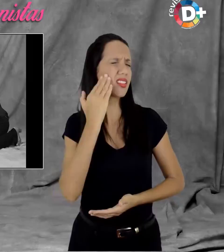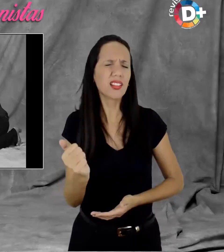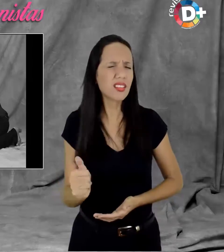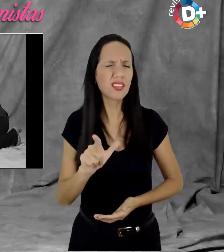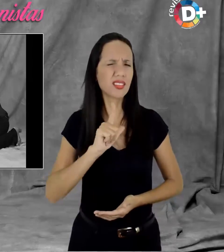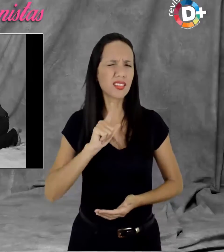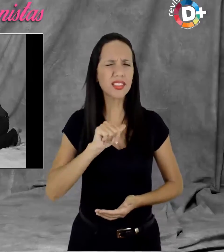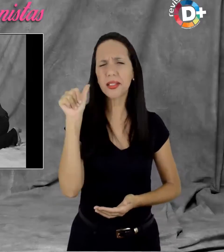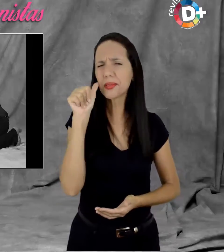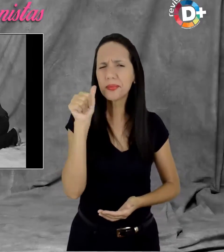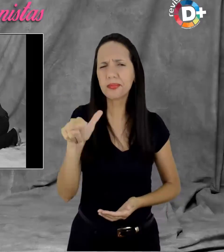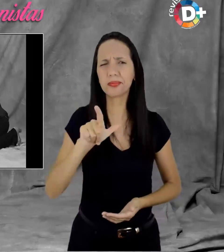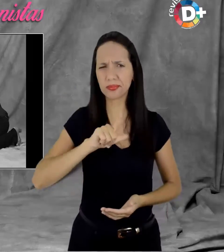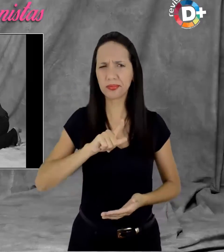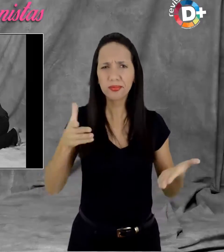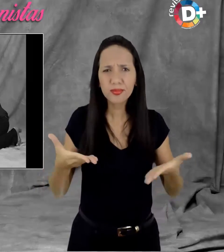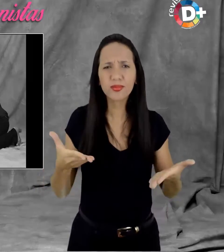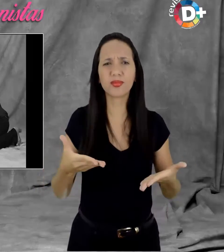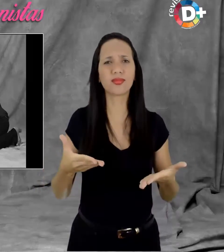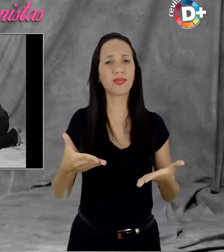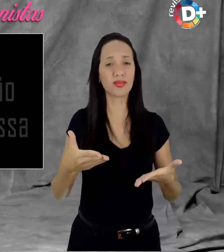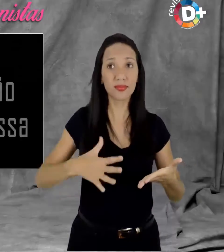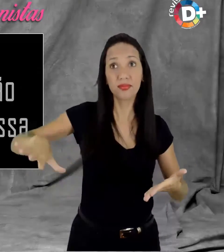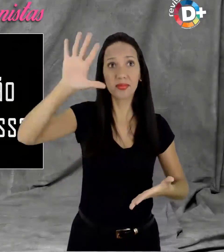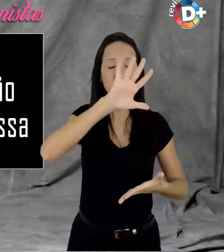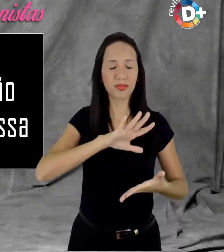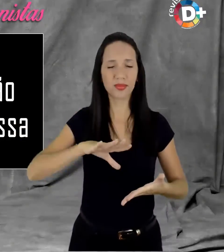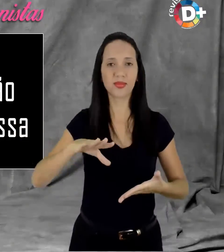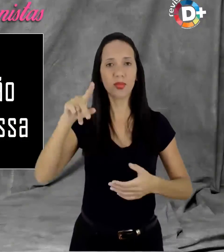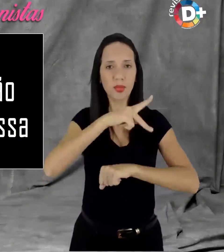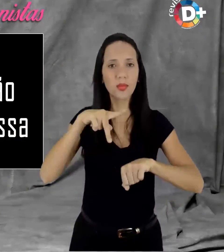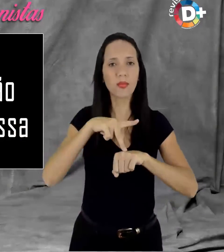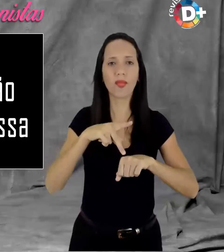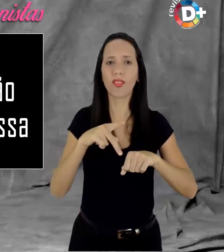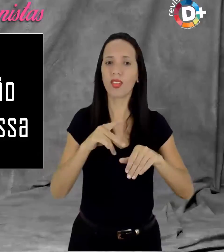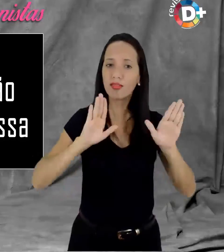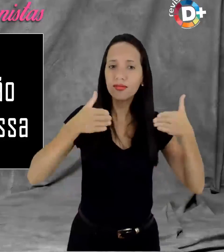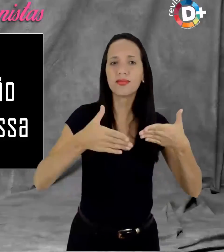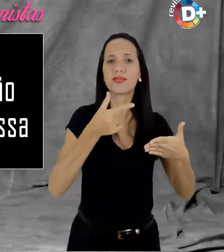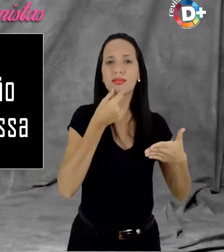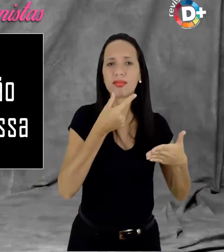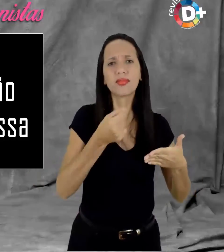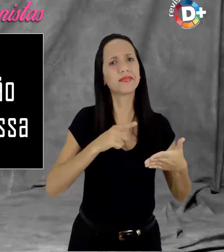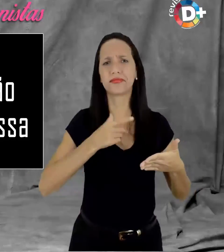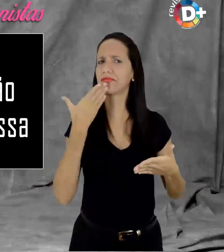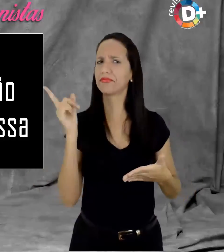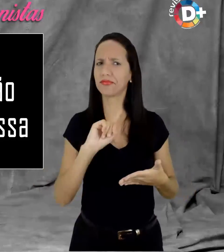56,5% do feminino. Sabe-se que ser mulher em uma sociedade machista e patriarcal não é tarefa das mais